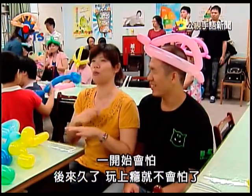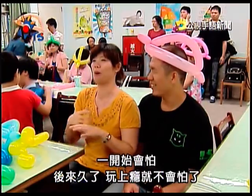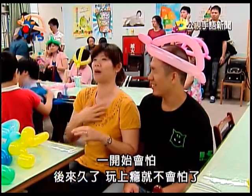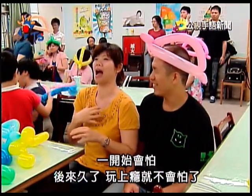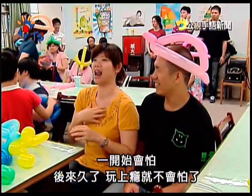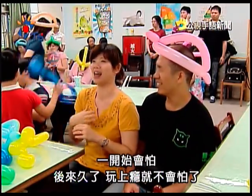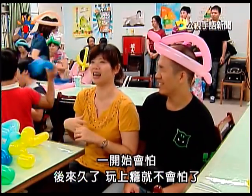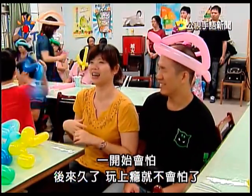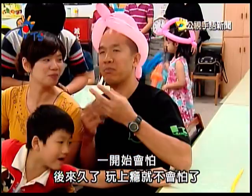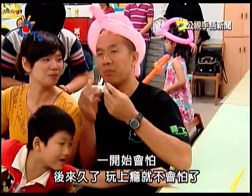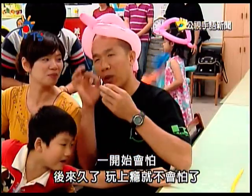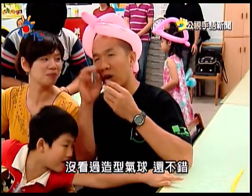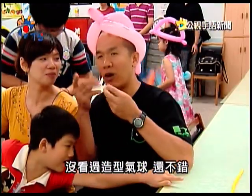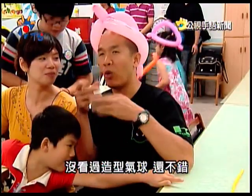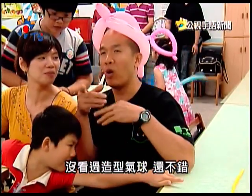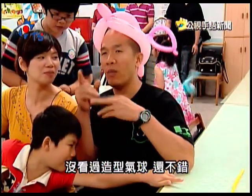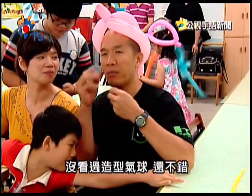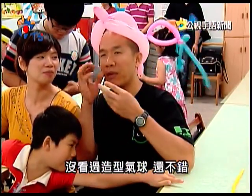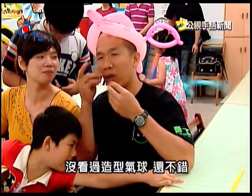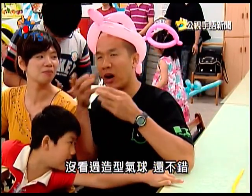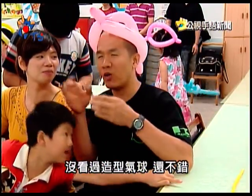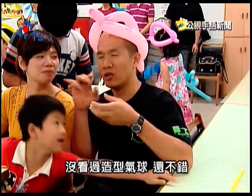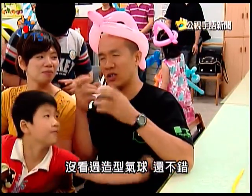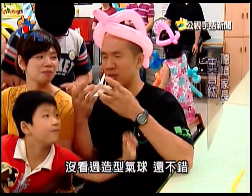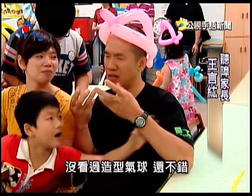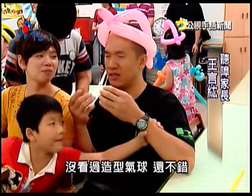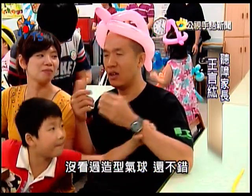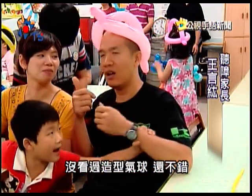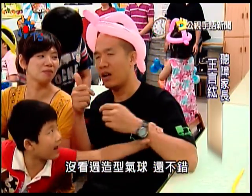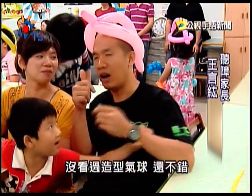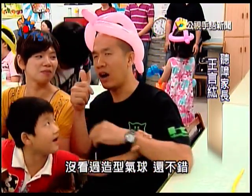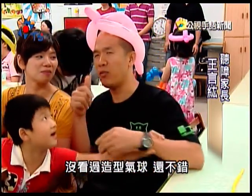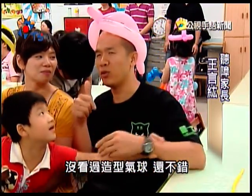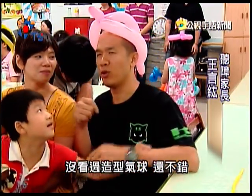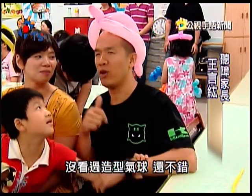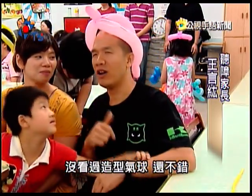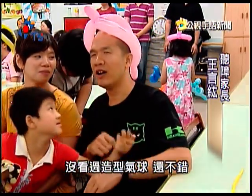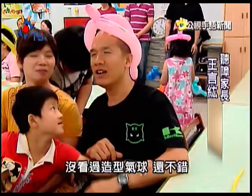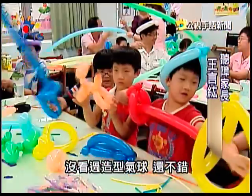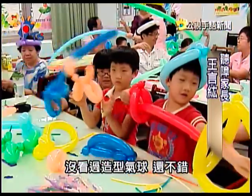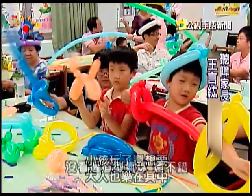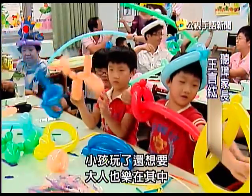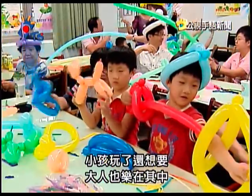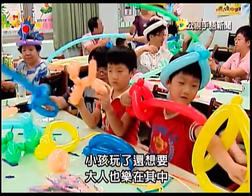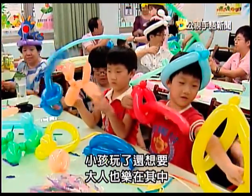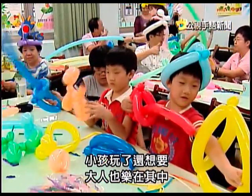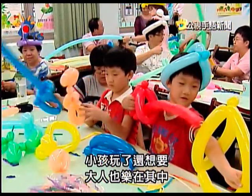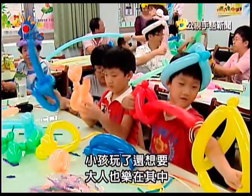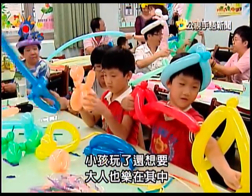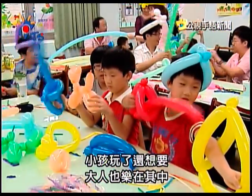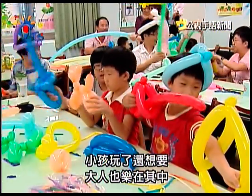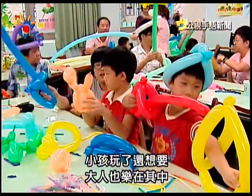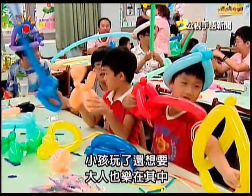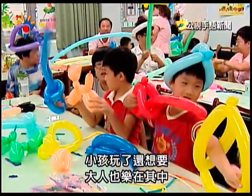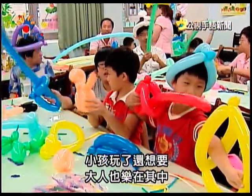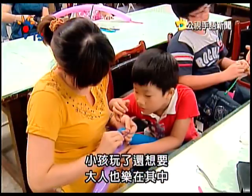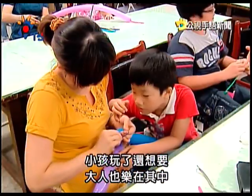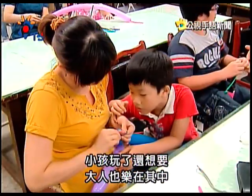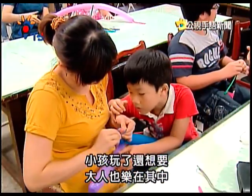不会怕了。 没看过造型气球，还不错。 小孩玩了还想要，大人也乐